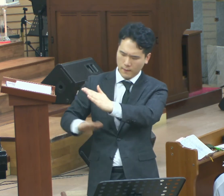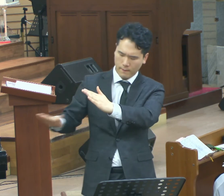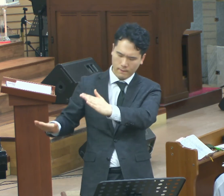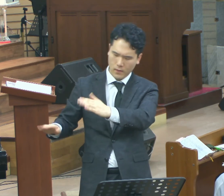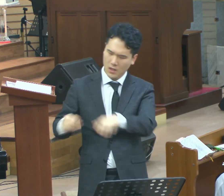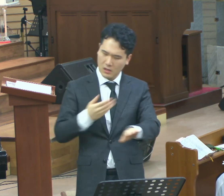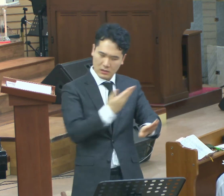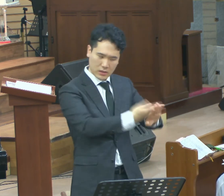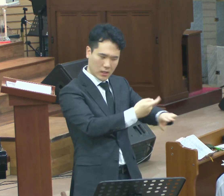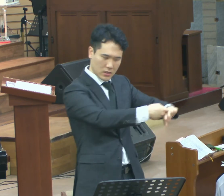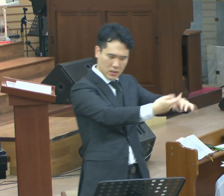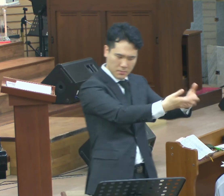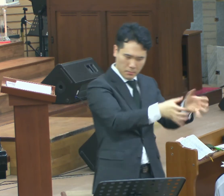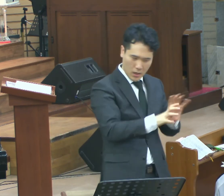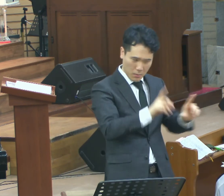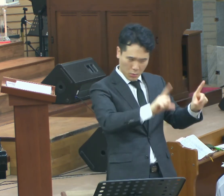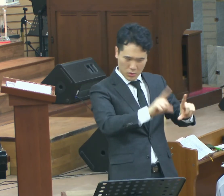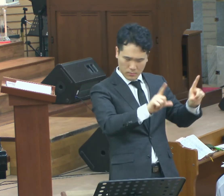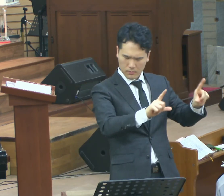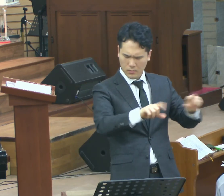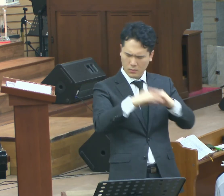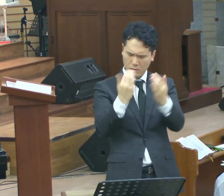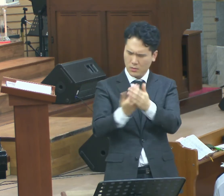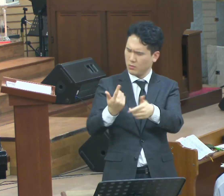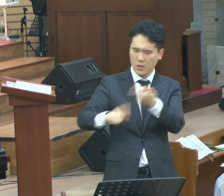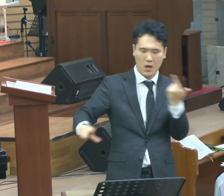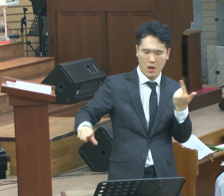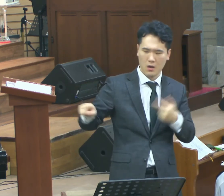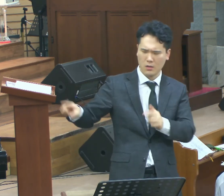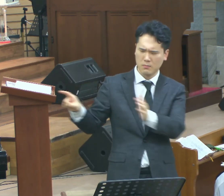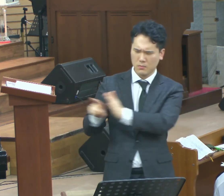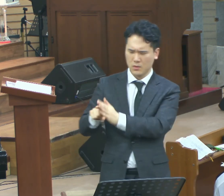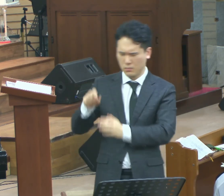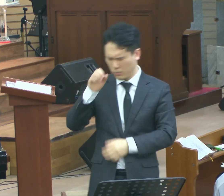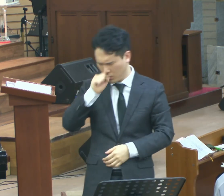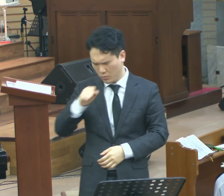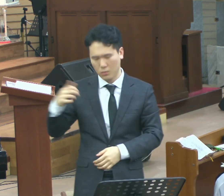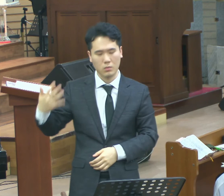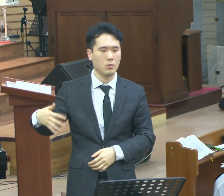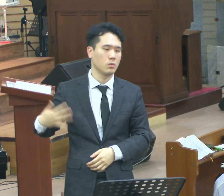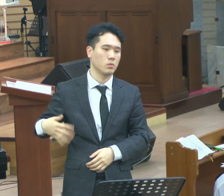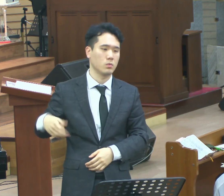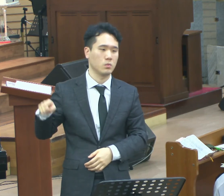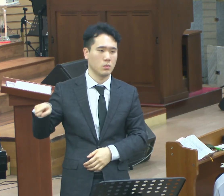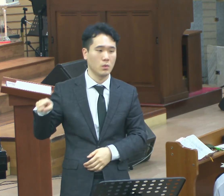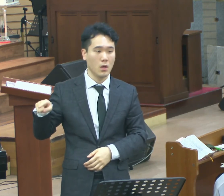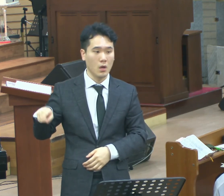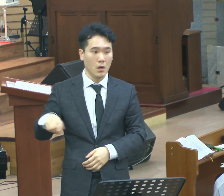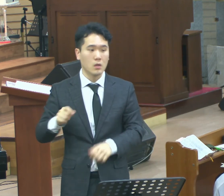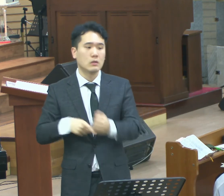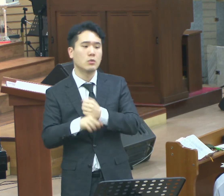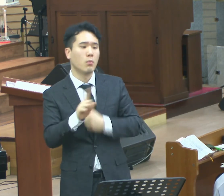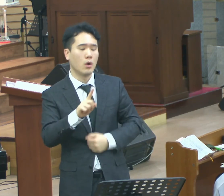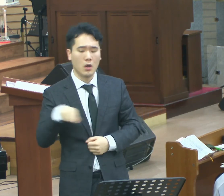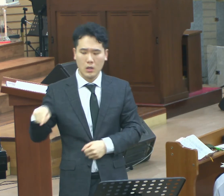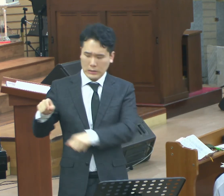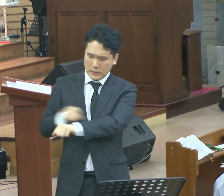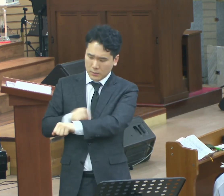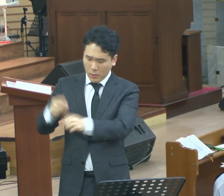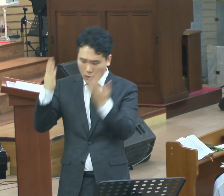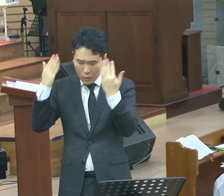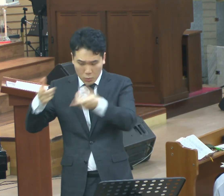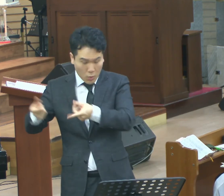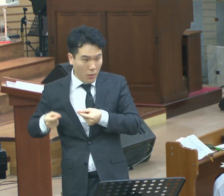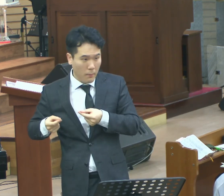최고의 집인데 그런 집안이 된 이유가 뭐냐 하면 특별한 학교를 나와서가 아니에요. 이들이 이런 집안이 된